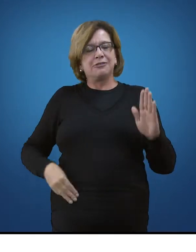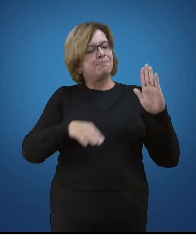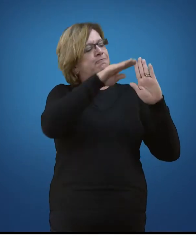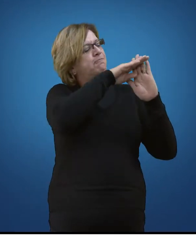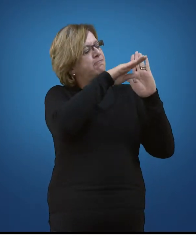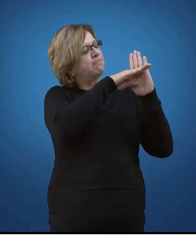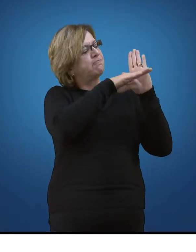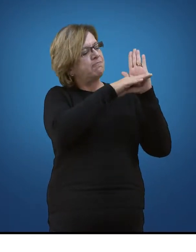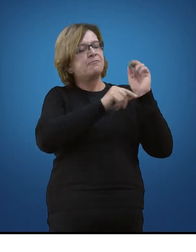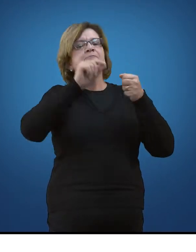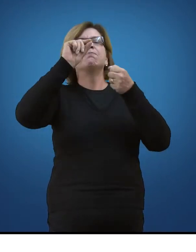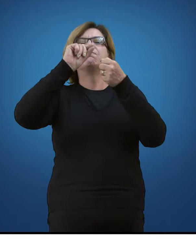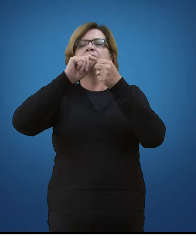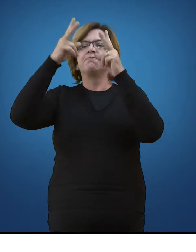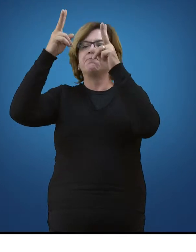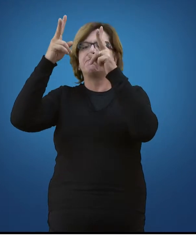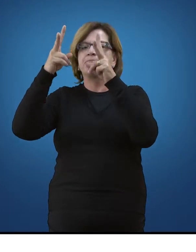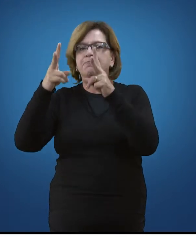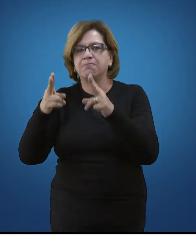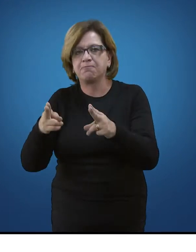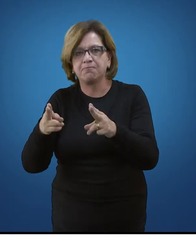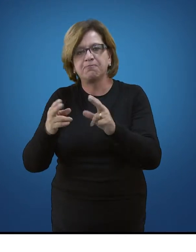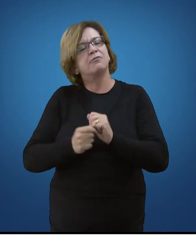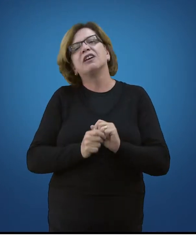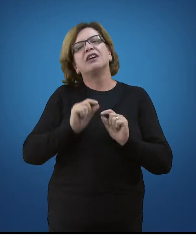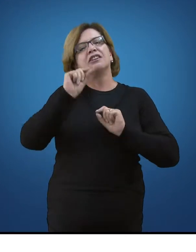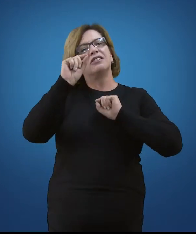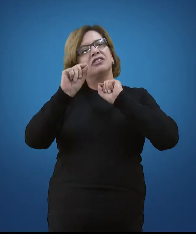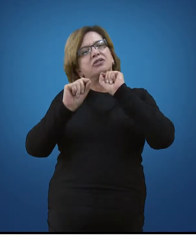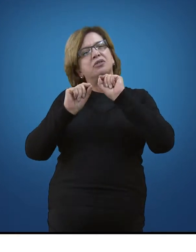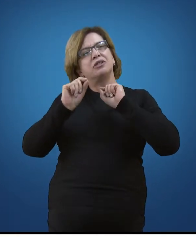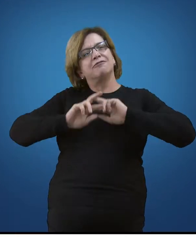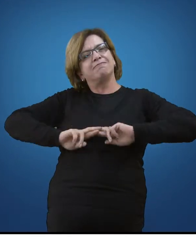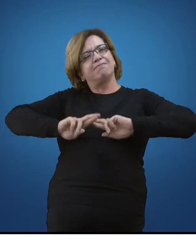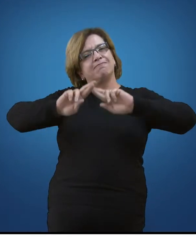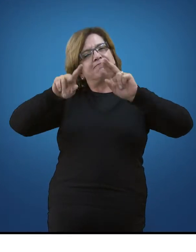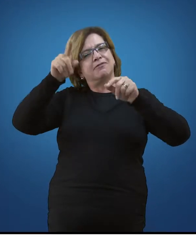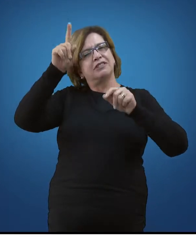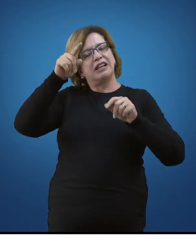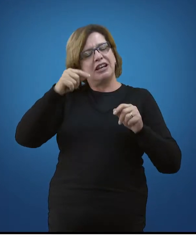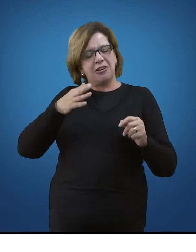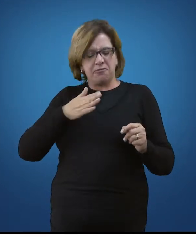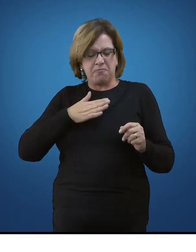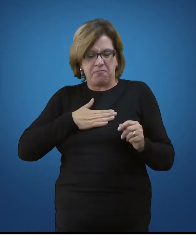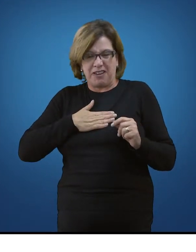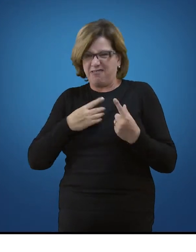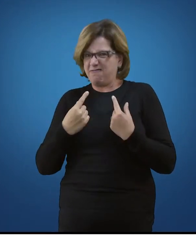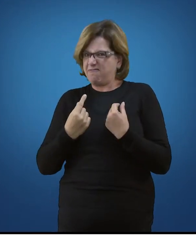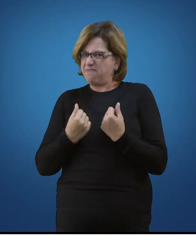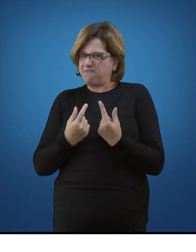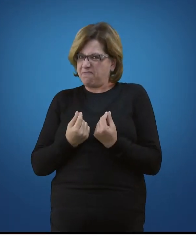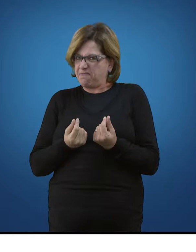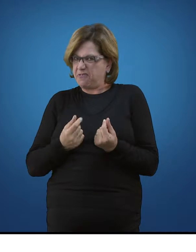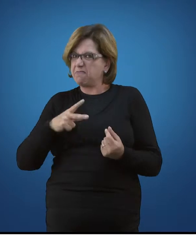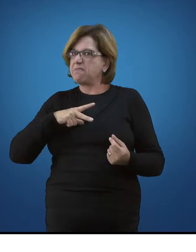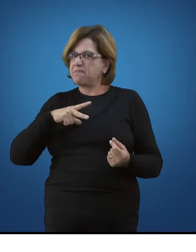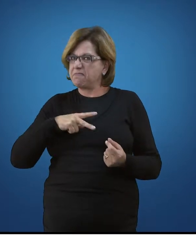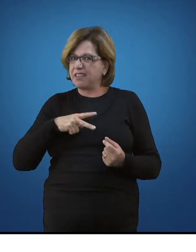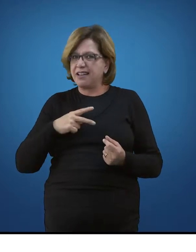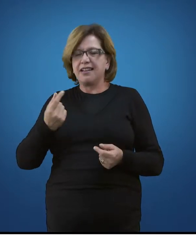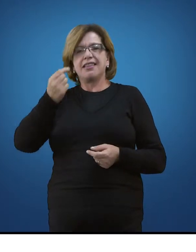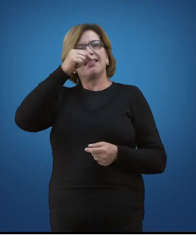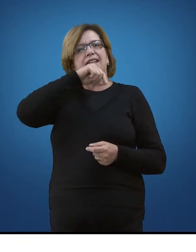aplicação. Vejam que a diferença é gritante quando nós pensamos no nosso dinheiro. Eu recebo o meu